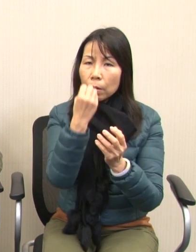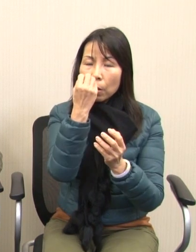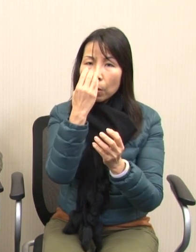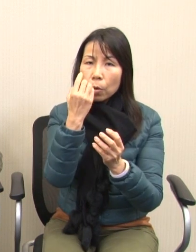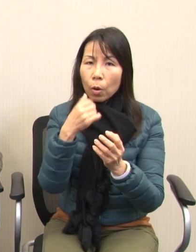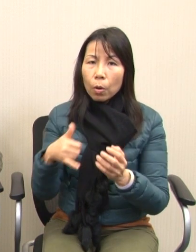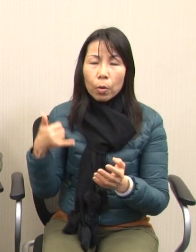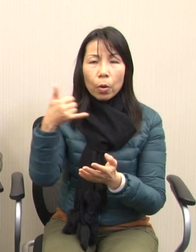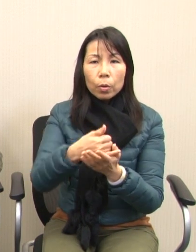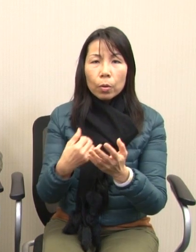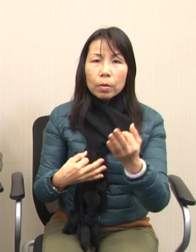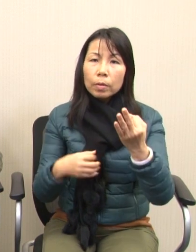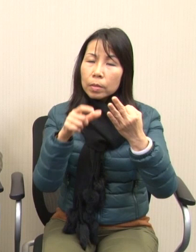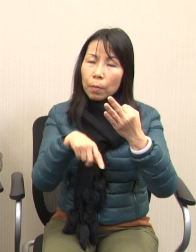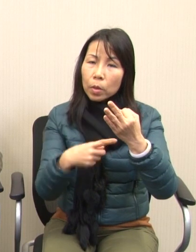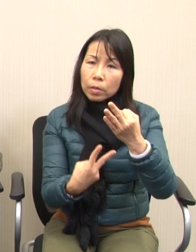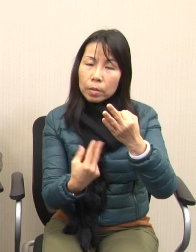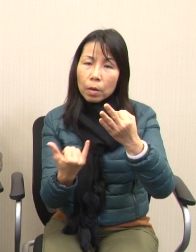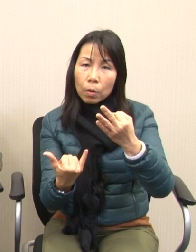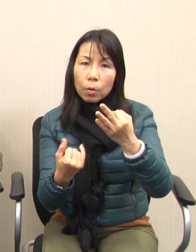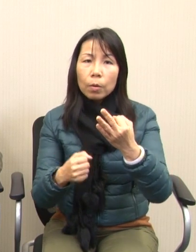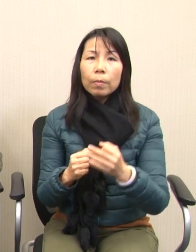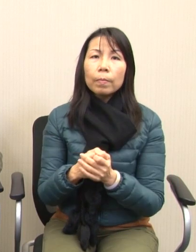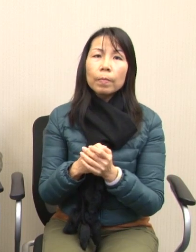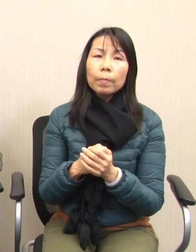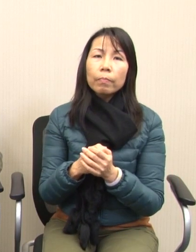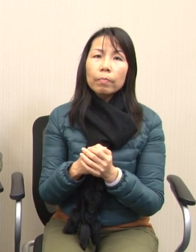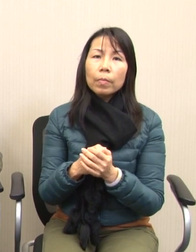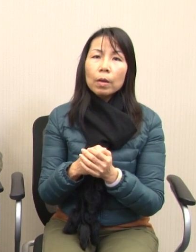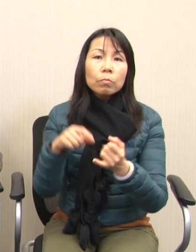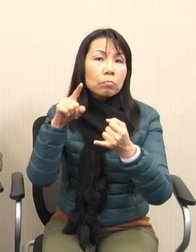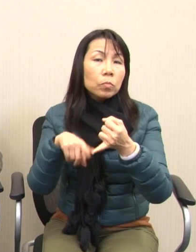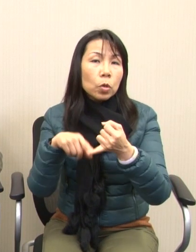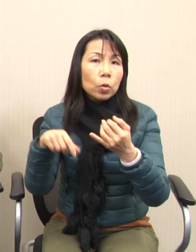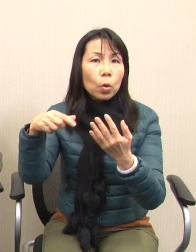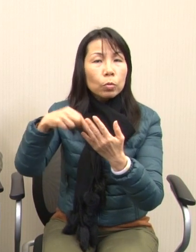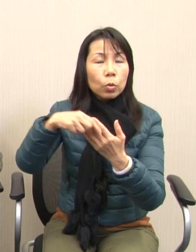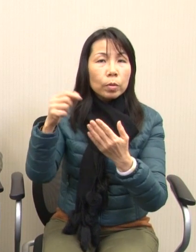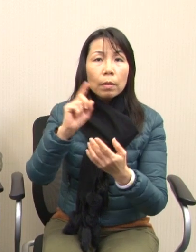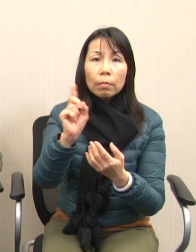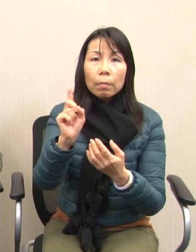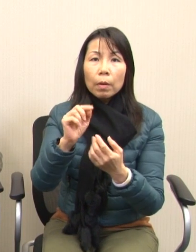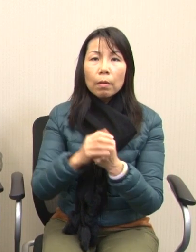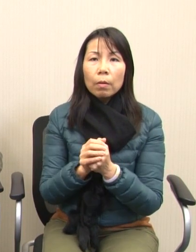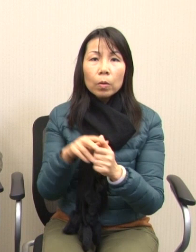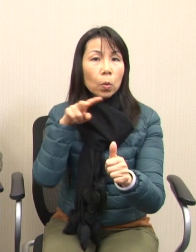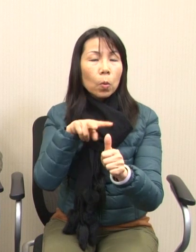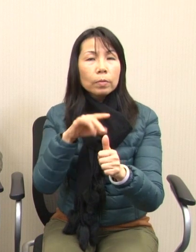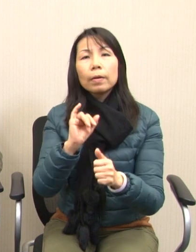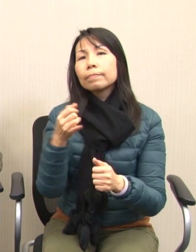個。咁嘅一個共業咧，最終嘅選擇會係點？我哋控制唔